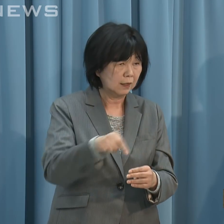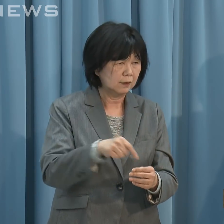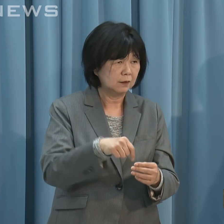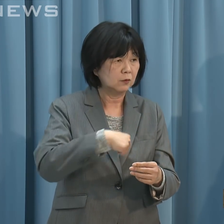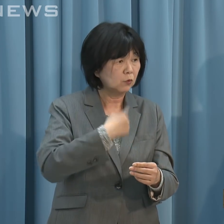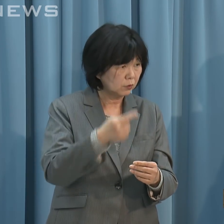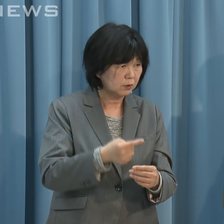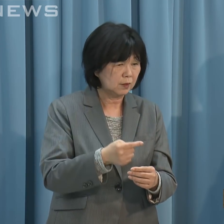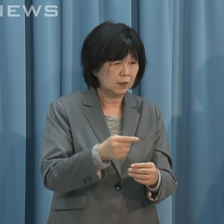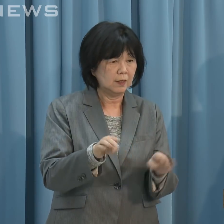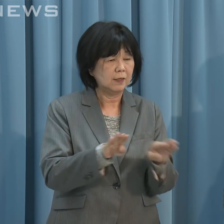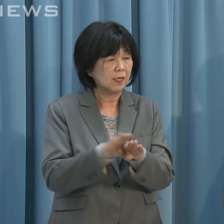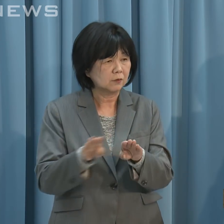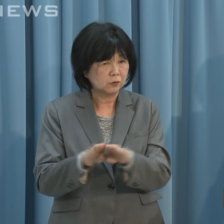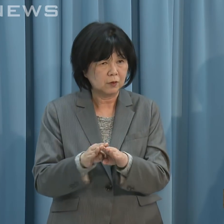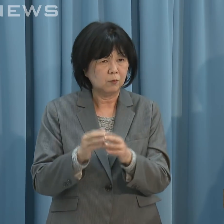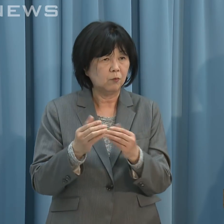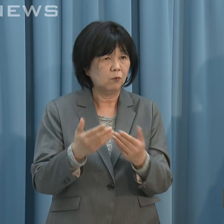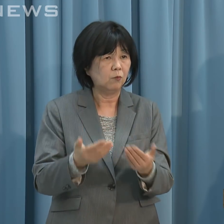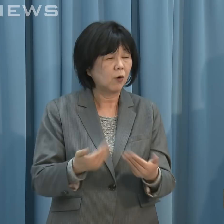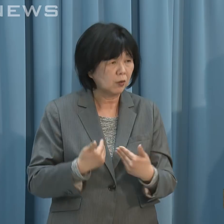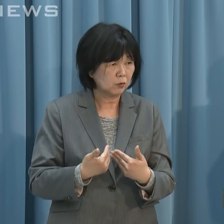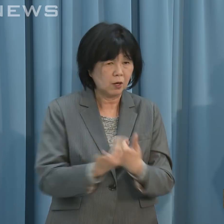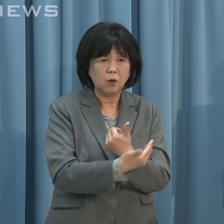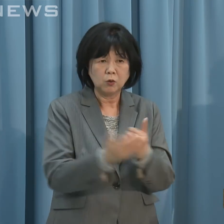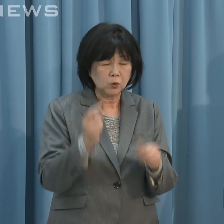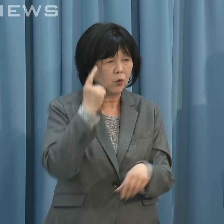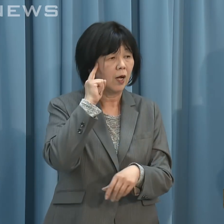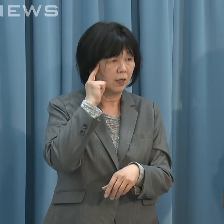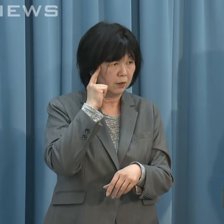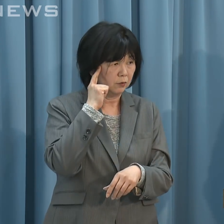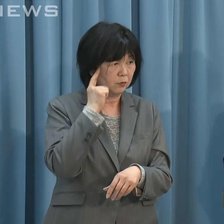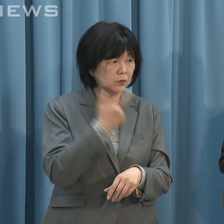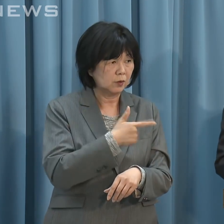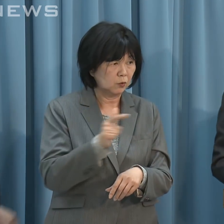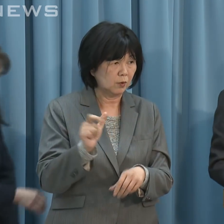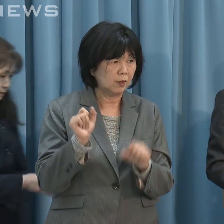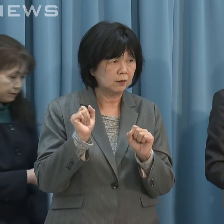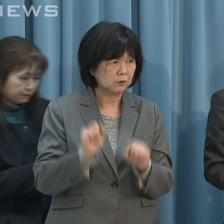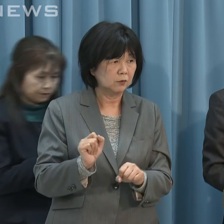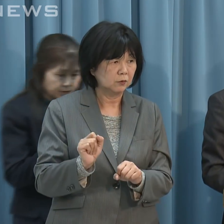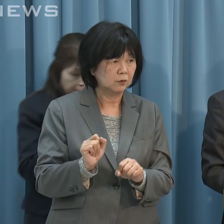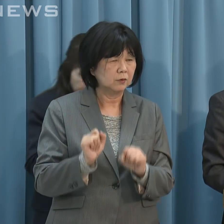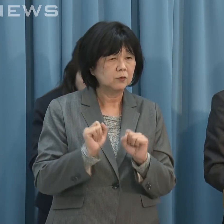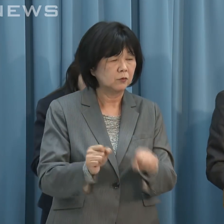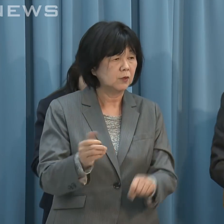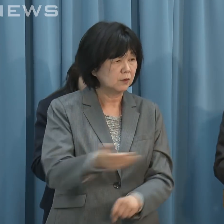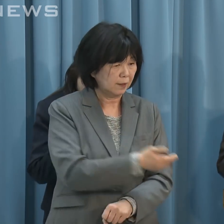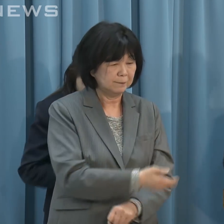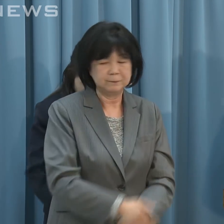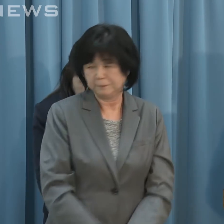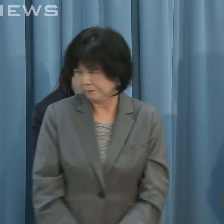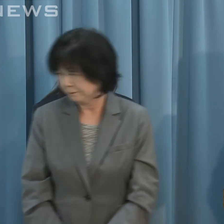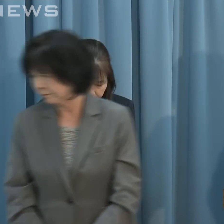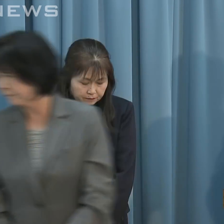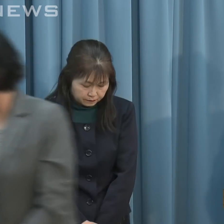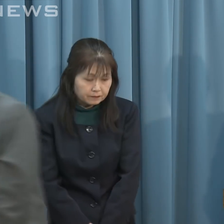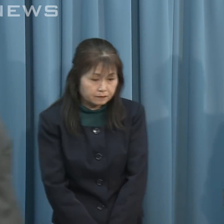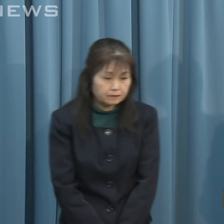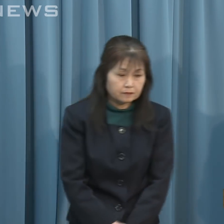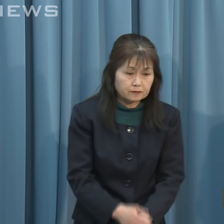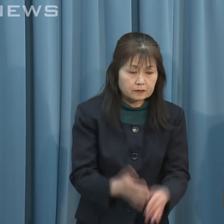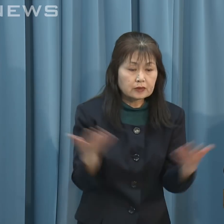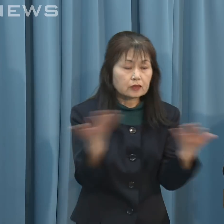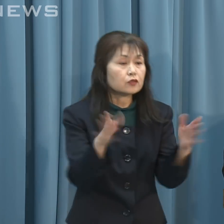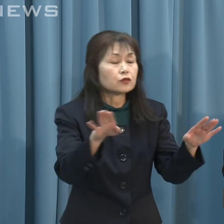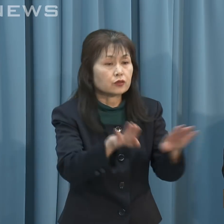業してもらうところに何か補償を考えるとか、そういうことも一緒に走りながら、 総理もおっしゃってましたけど、休業補償は